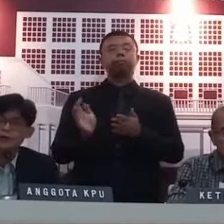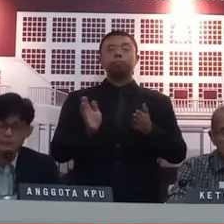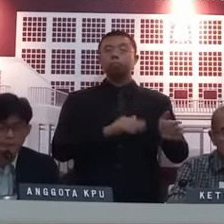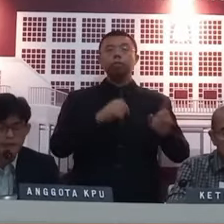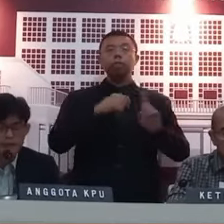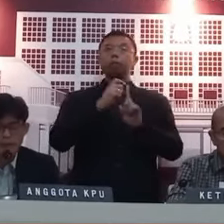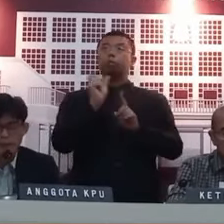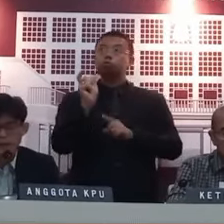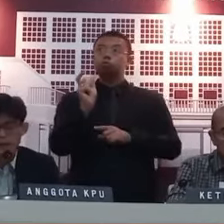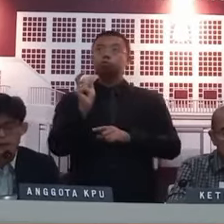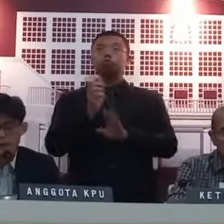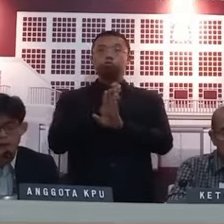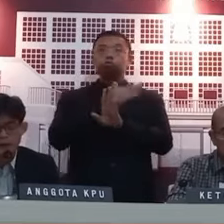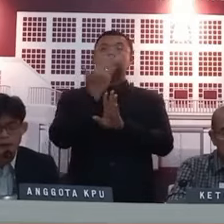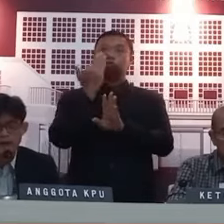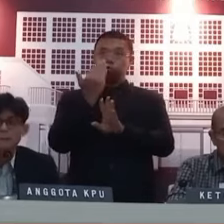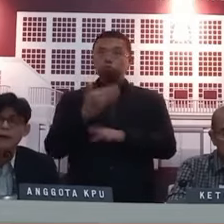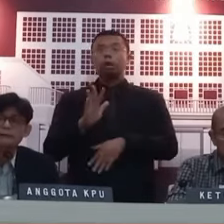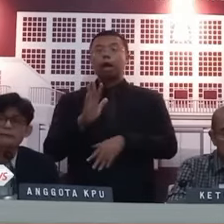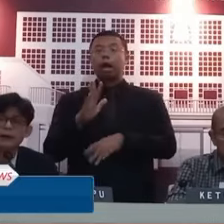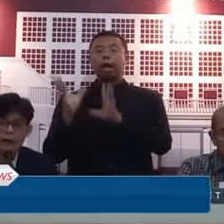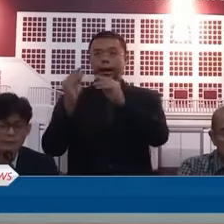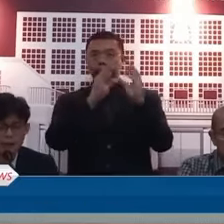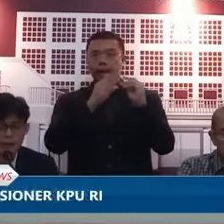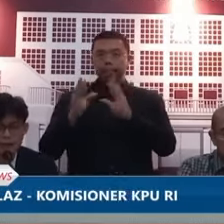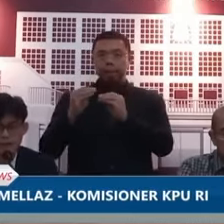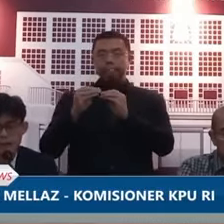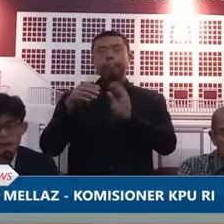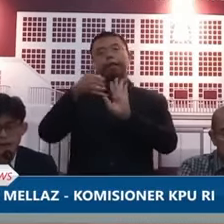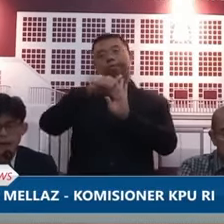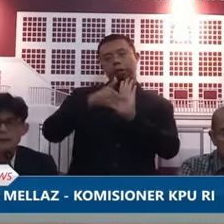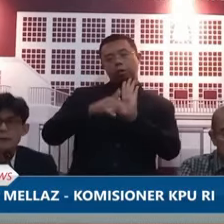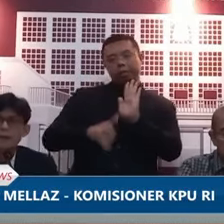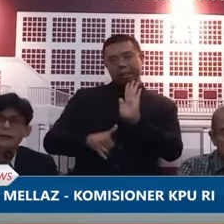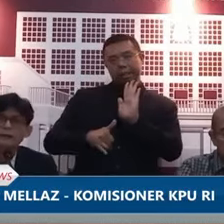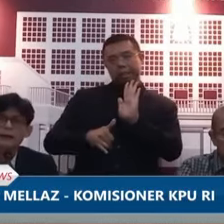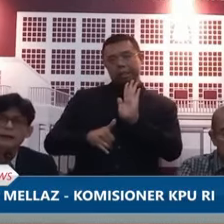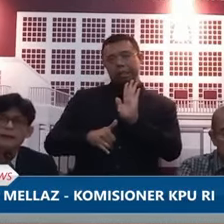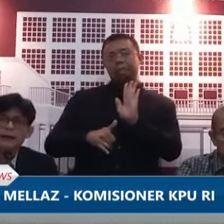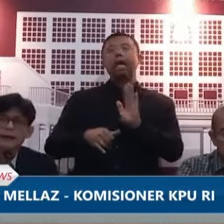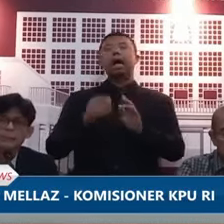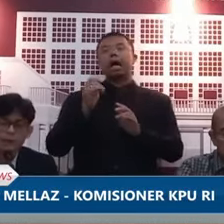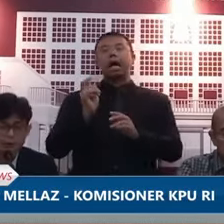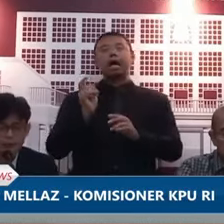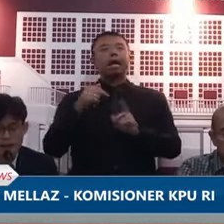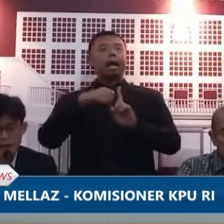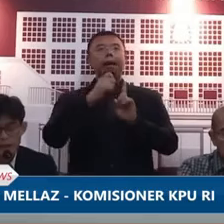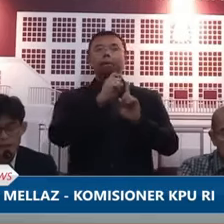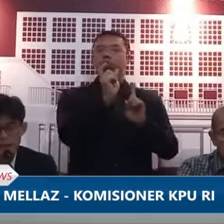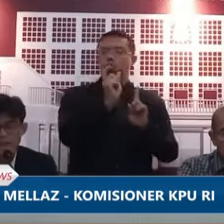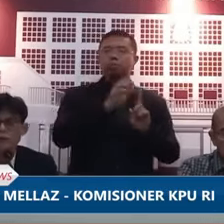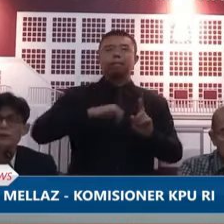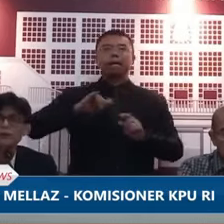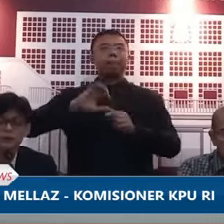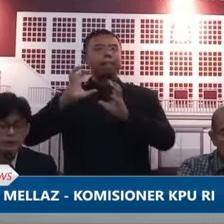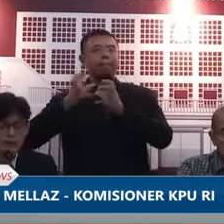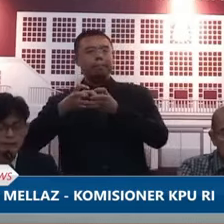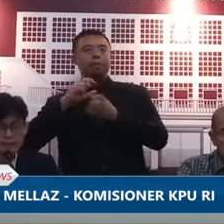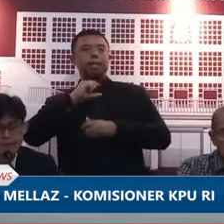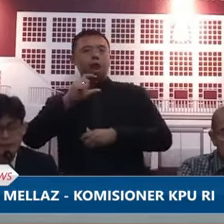KPU juga sebelumnya sudah menggelar beberapa rapat, baik evaluasi yang melibatkan antara KPU dengan tim